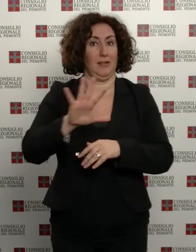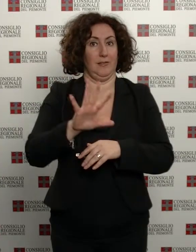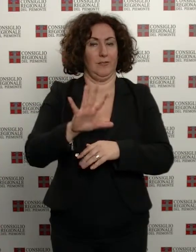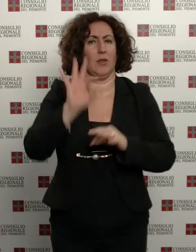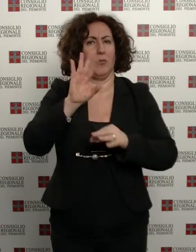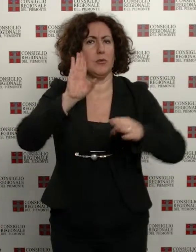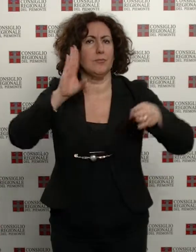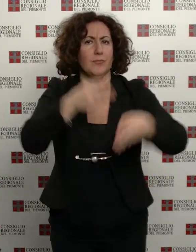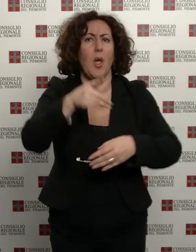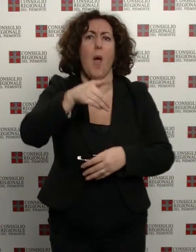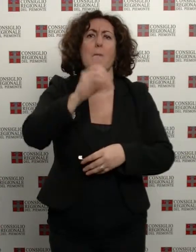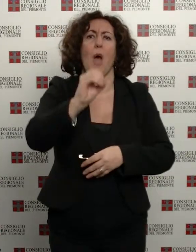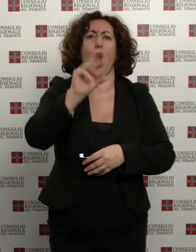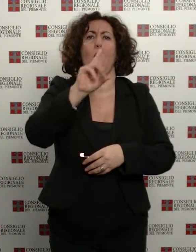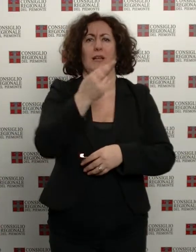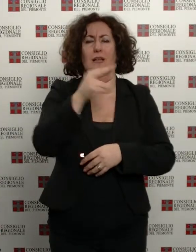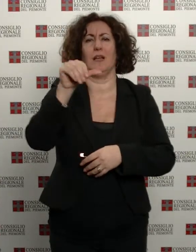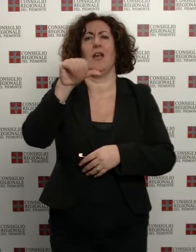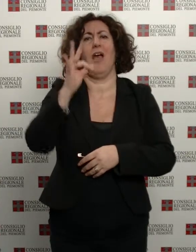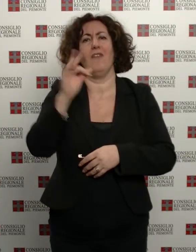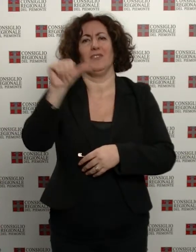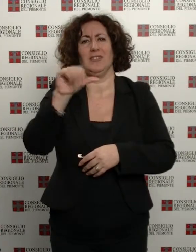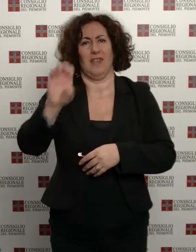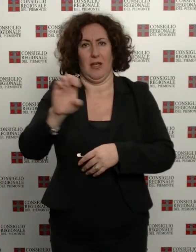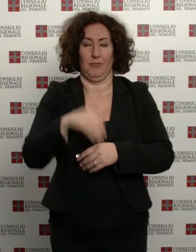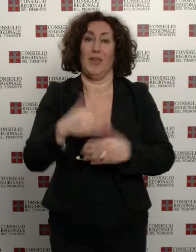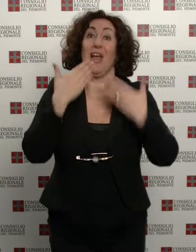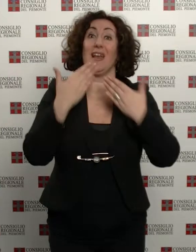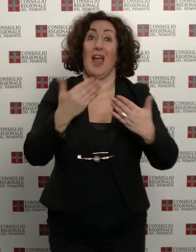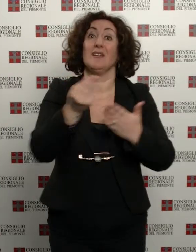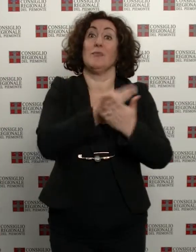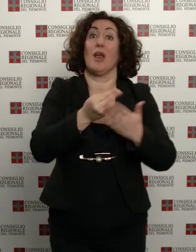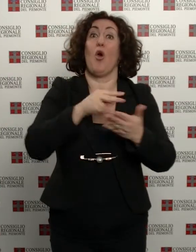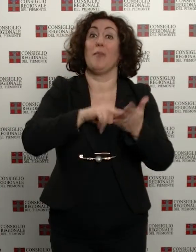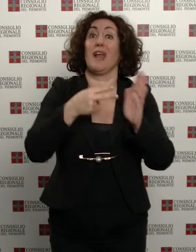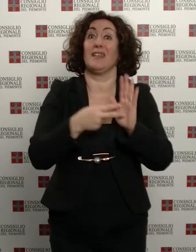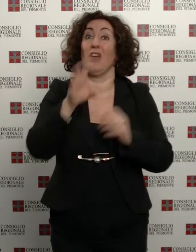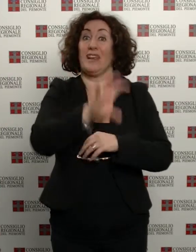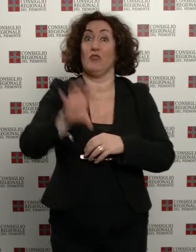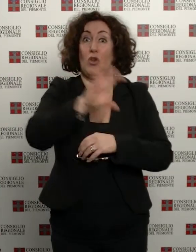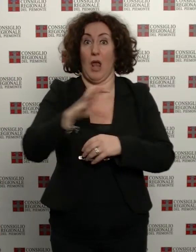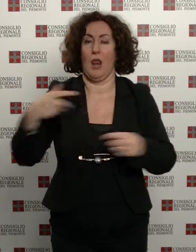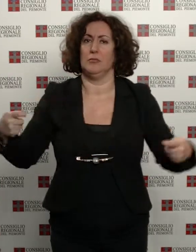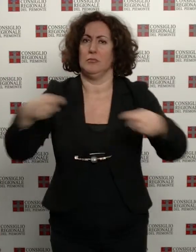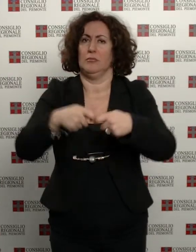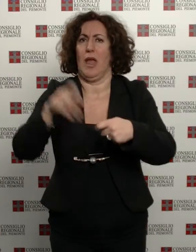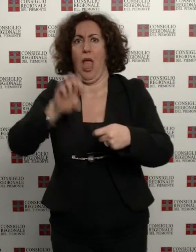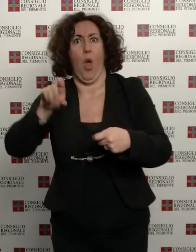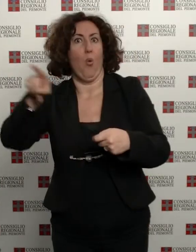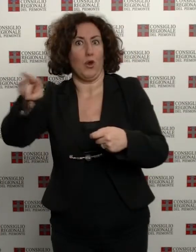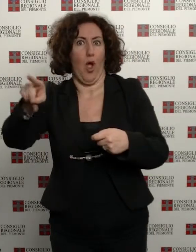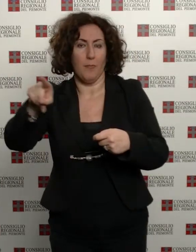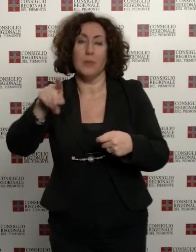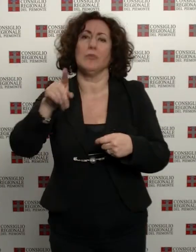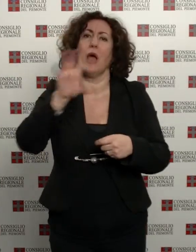al por FSE grazie al Programma operativo regionale cofinanziato dal fondo sociale europeo la Regione Piemonte gestirà